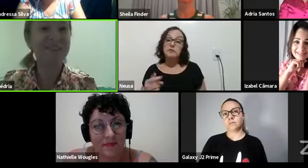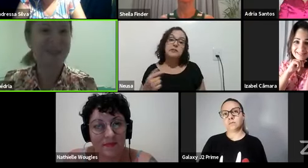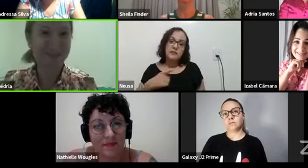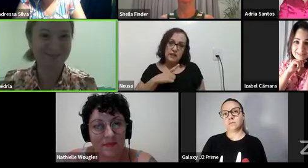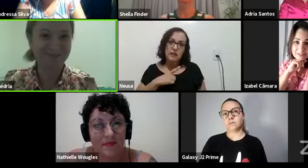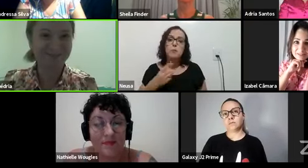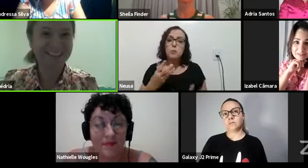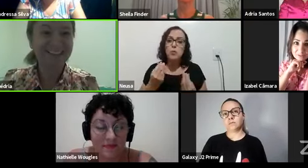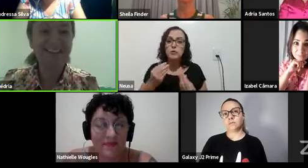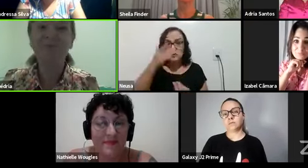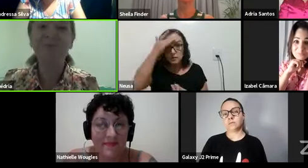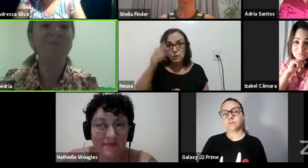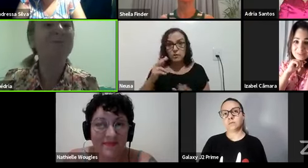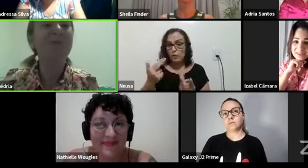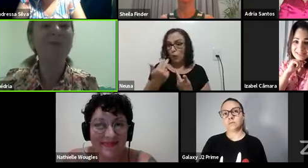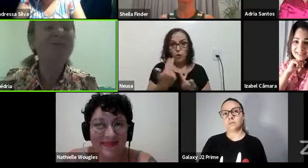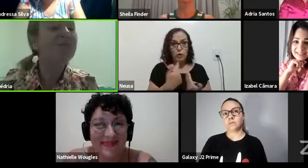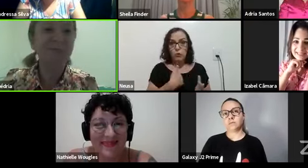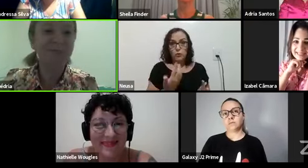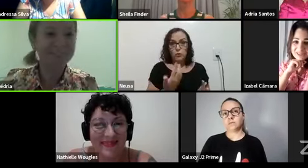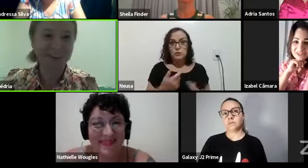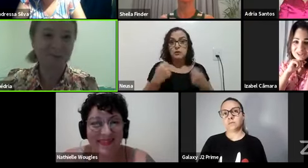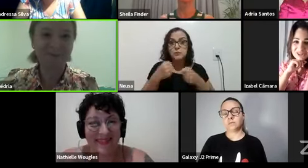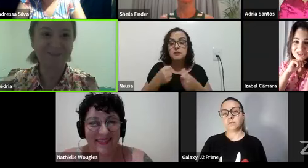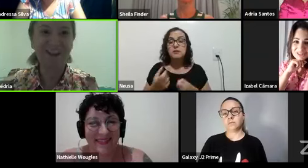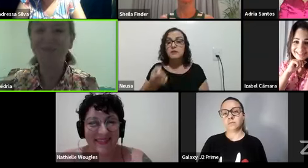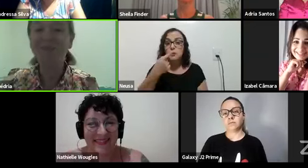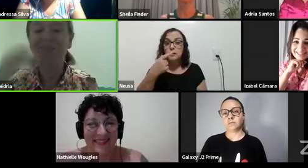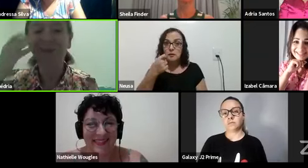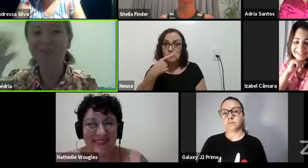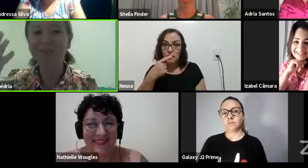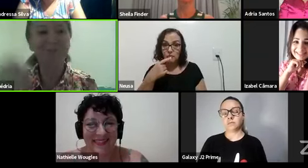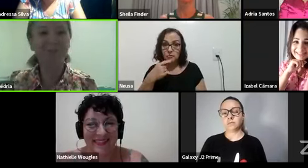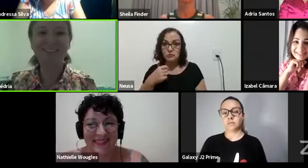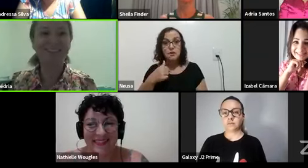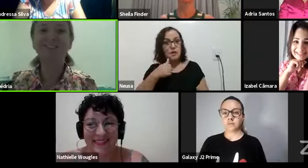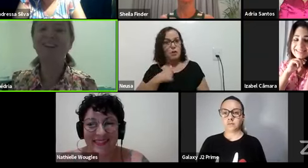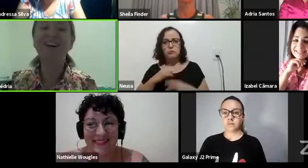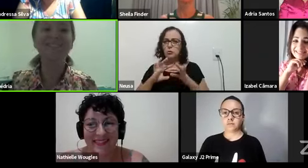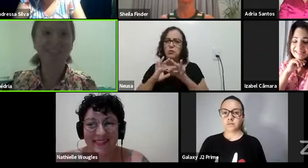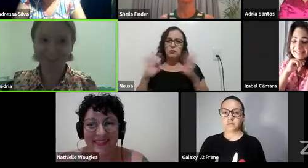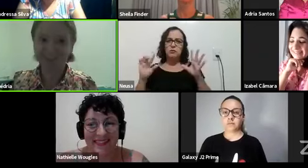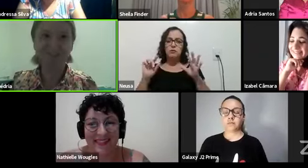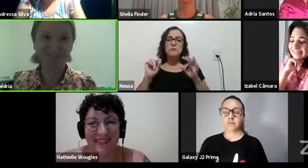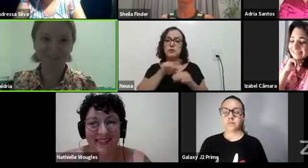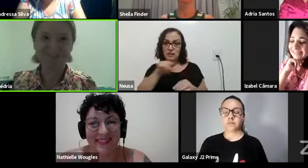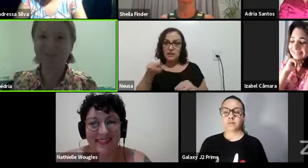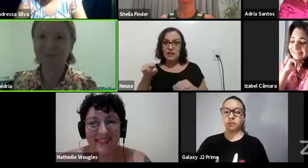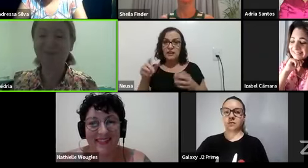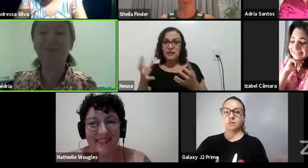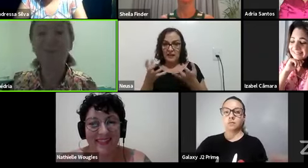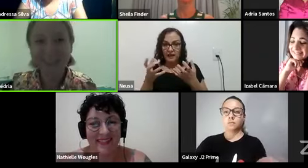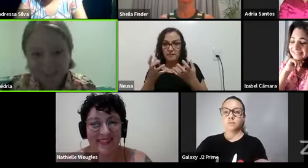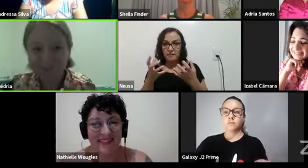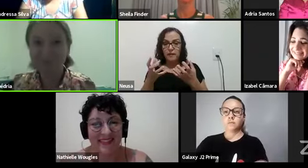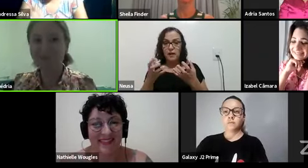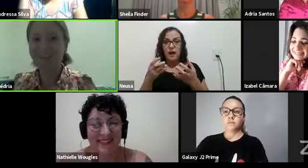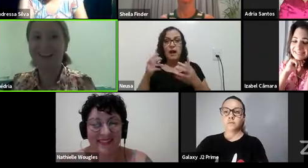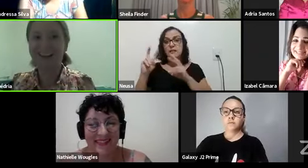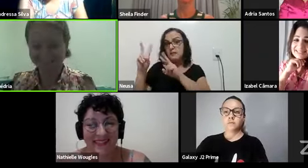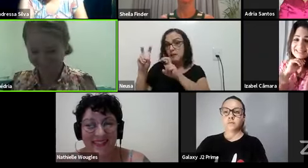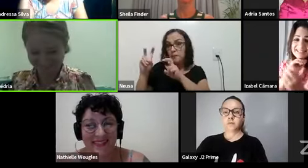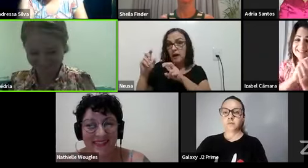através de remédio. E eu fico muito à disposição Excelente. para falar com todo mundo que seja acerca do autismo, viu? Muito obrigada